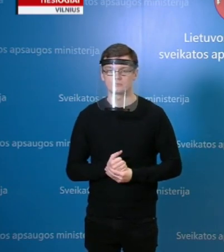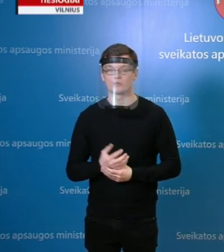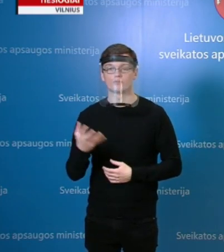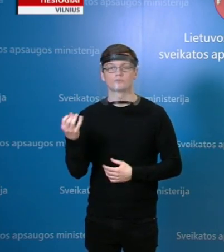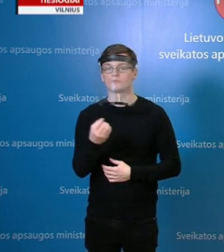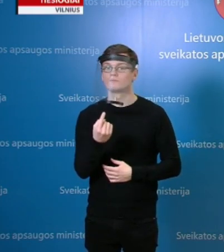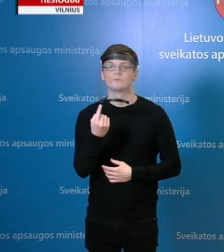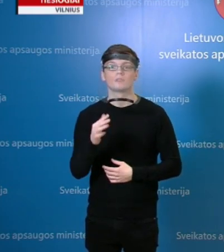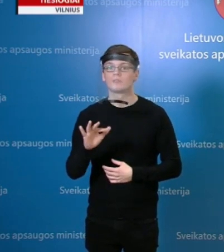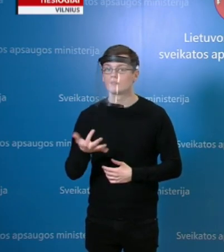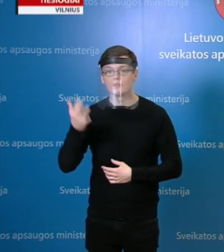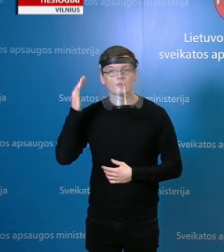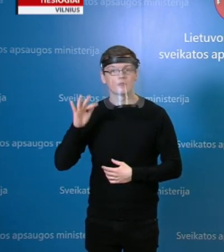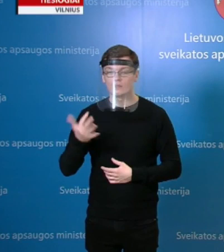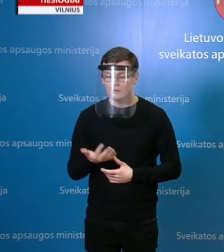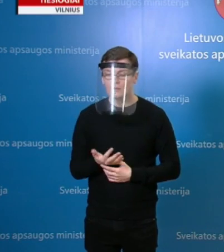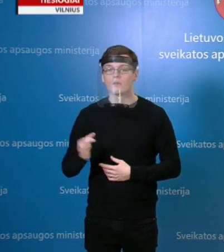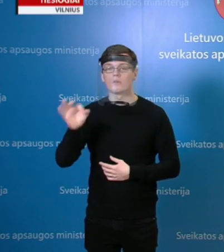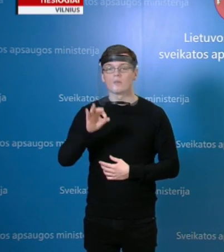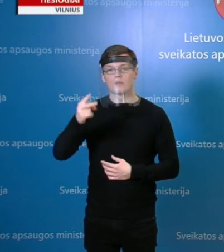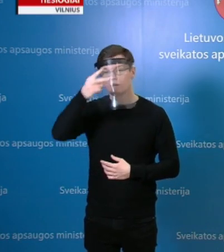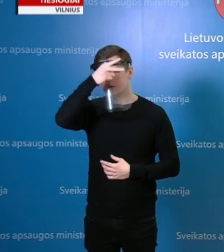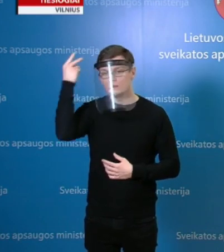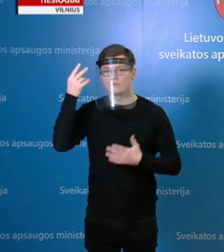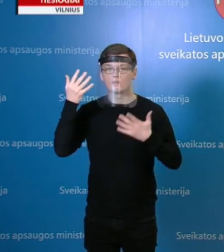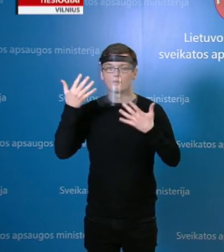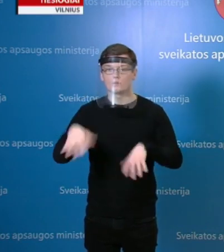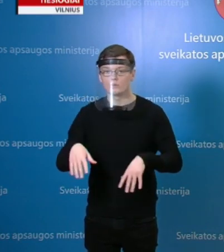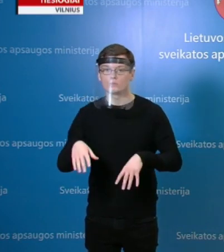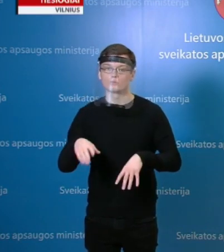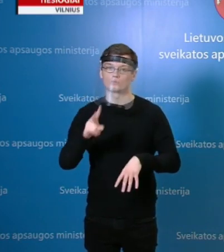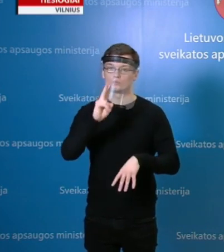yra ta, kad na, Lietuva jau keletą metų